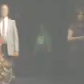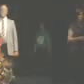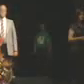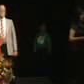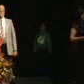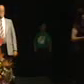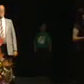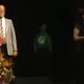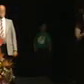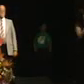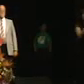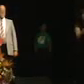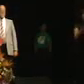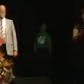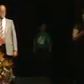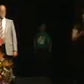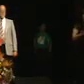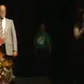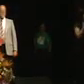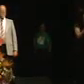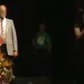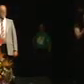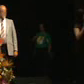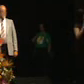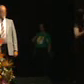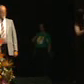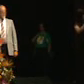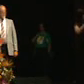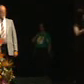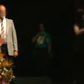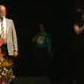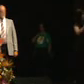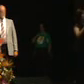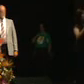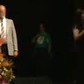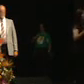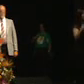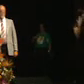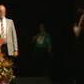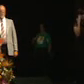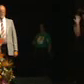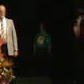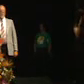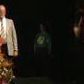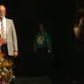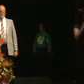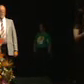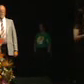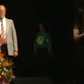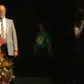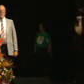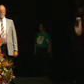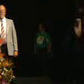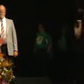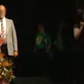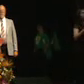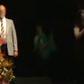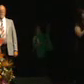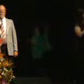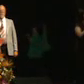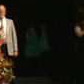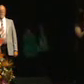Vou pedir agora que vocês cantem comigo, parabéns para a psicologia, acho que todo mundo sabe cantar parabéns, né?